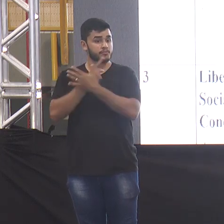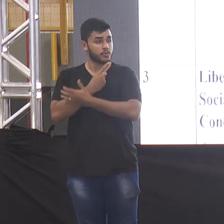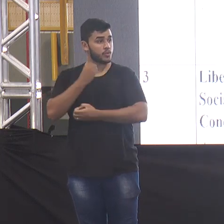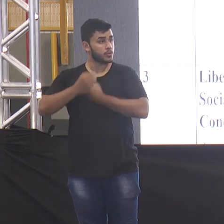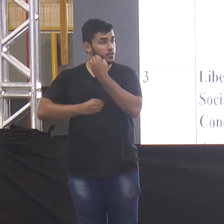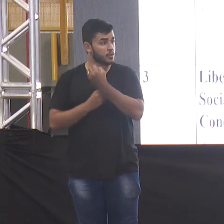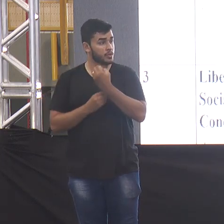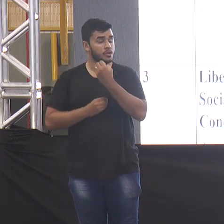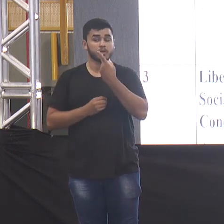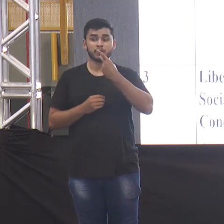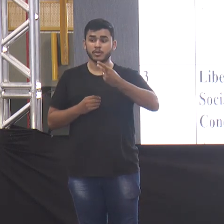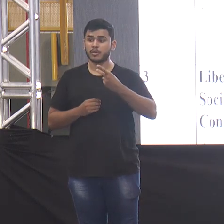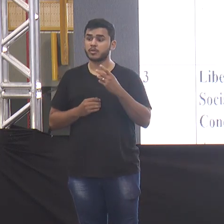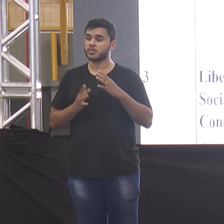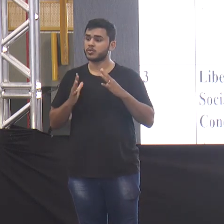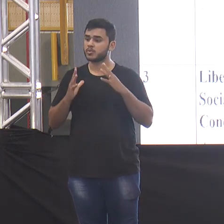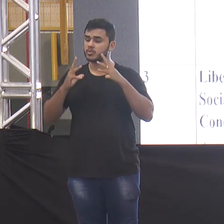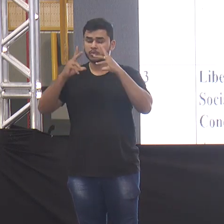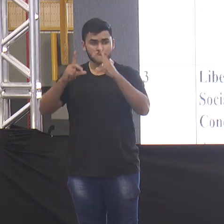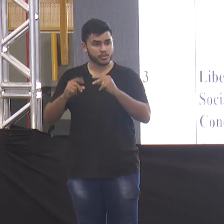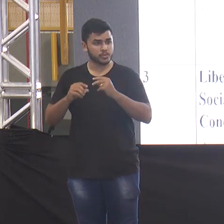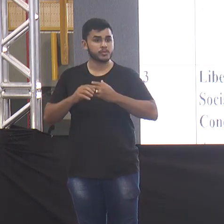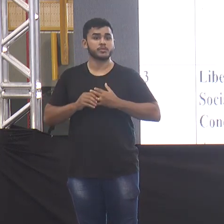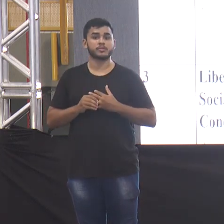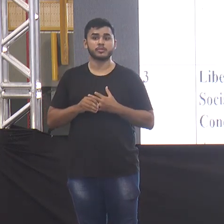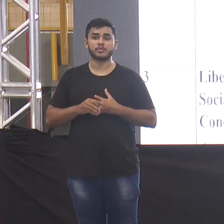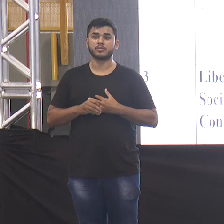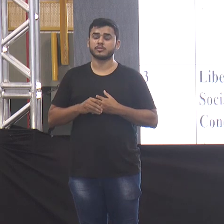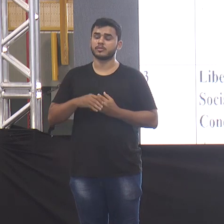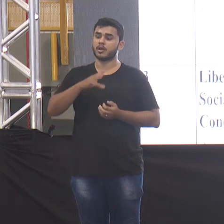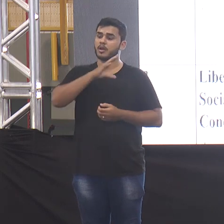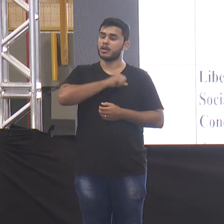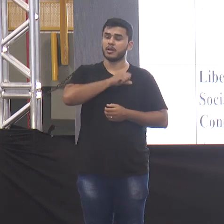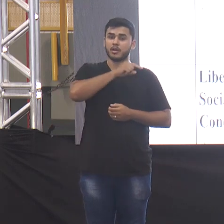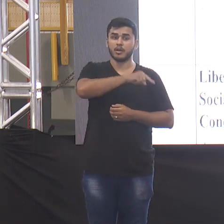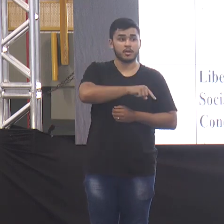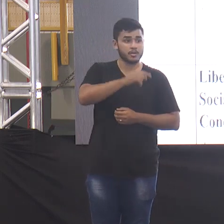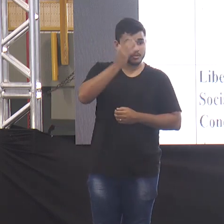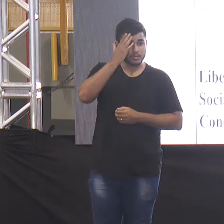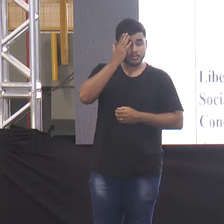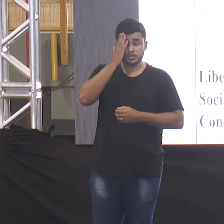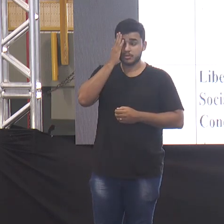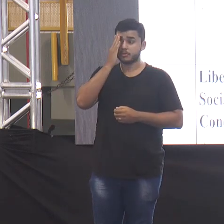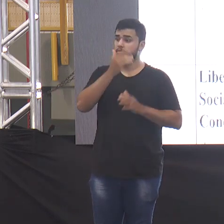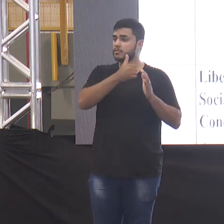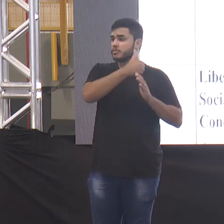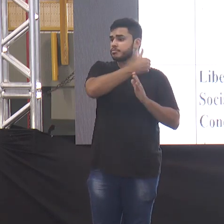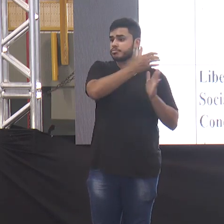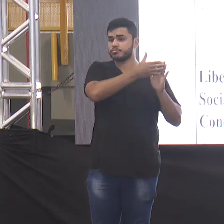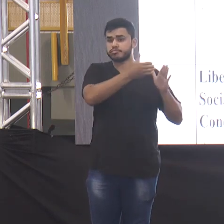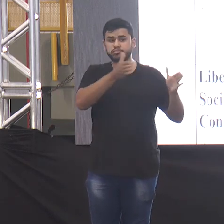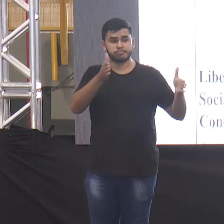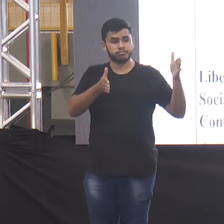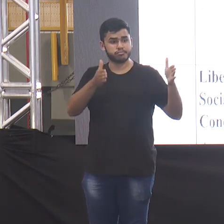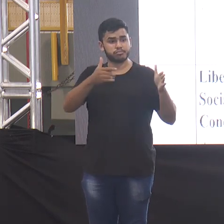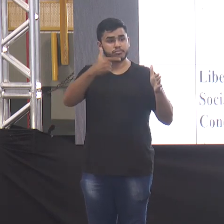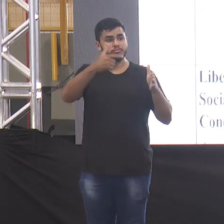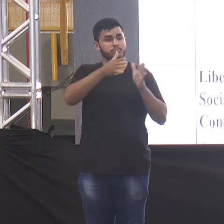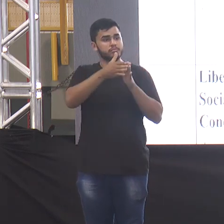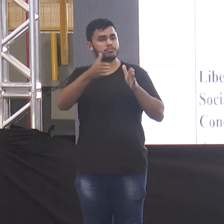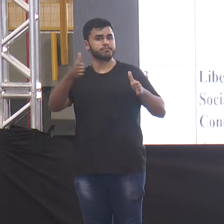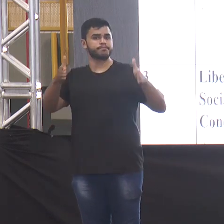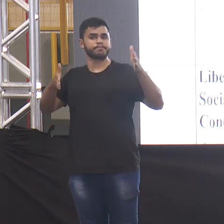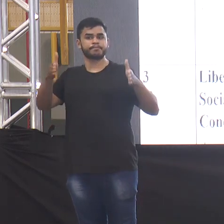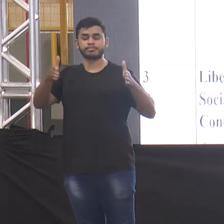de amor. Primeira geração, amor impossível, eu amo, ela me ama, a sociedade impede que a gente fique